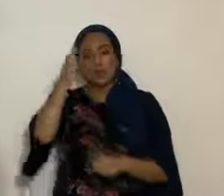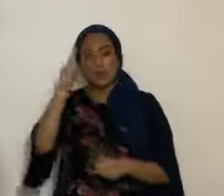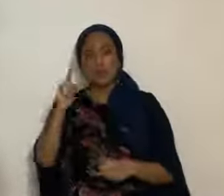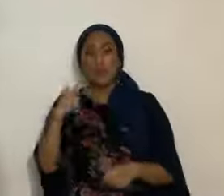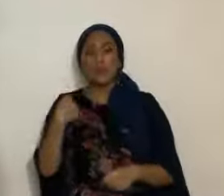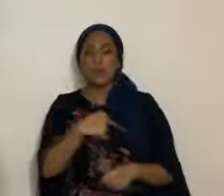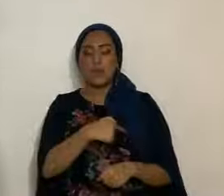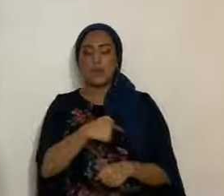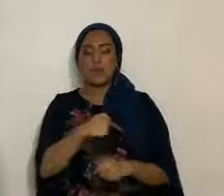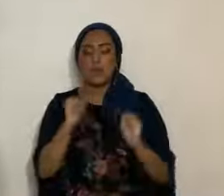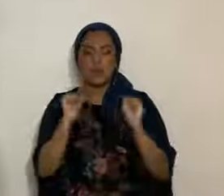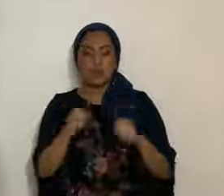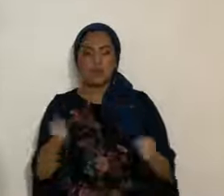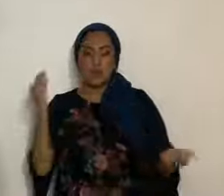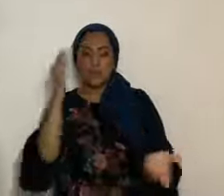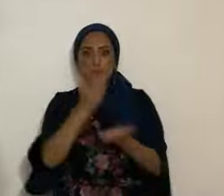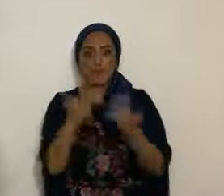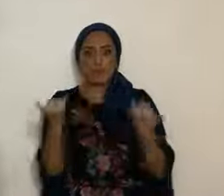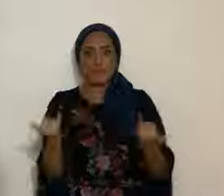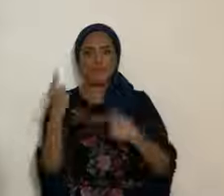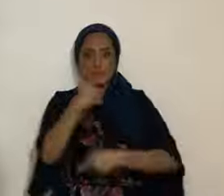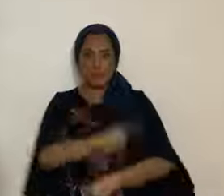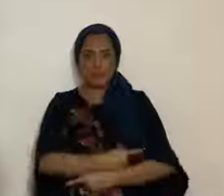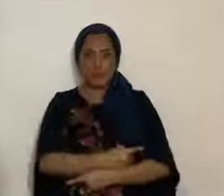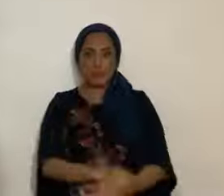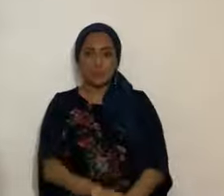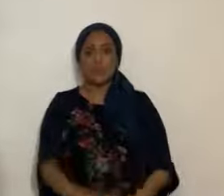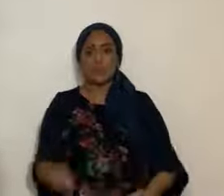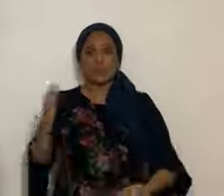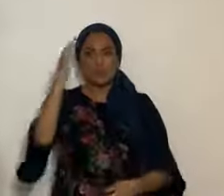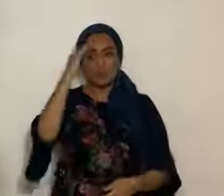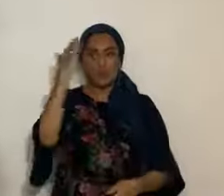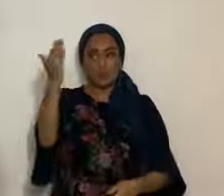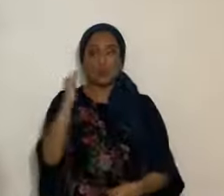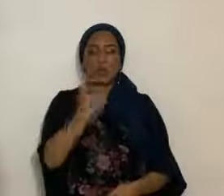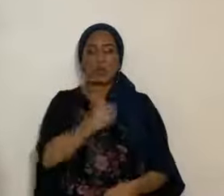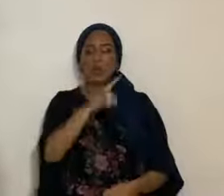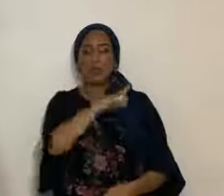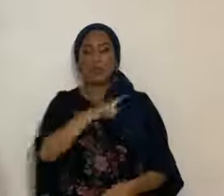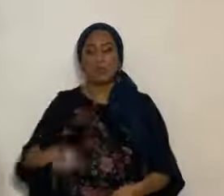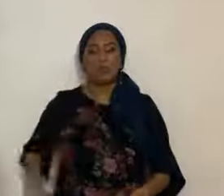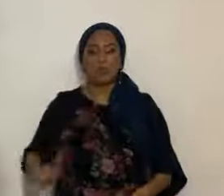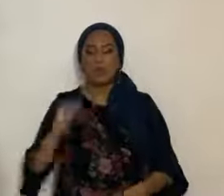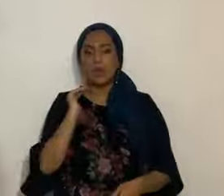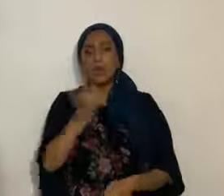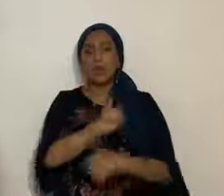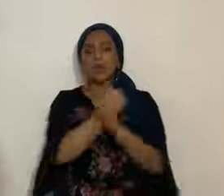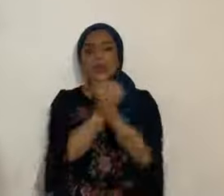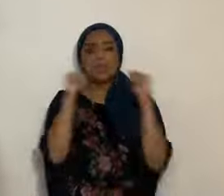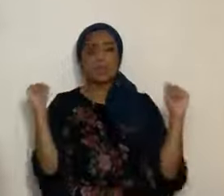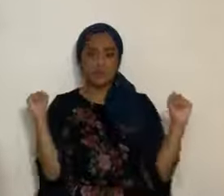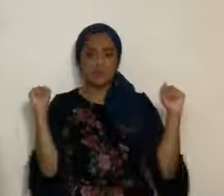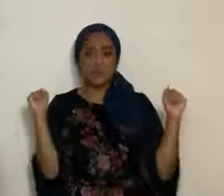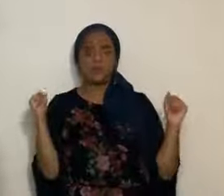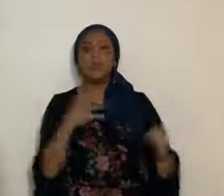llegáramos a este día, a verlo reconocido como nuestro Señor, como nuestro Salvador, y el día de